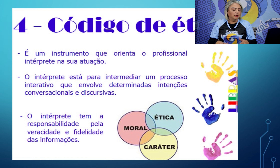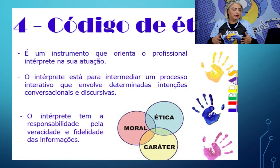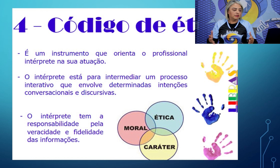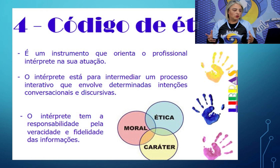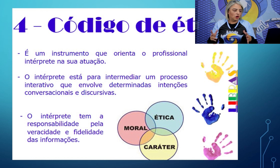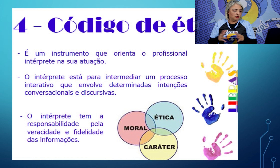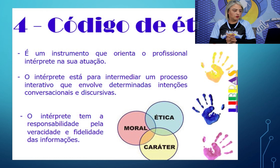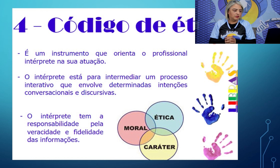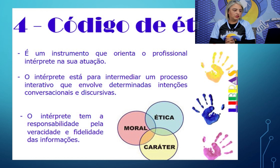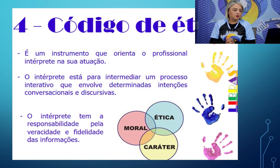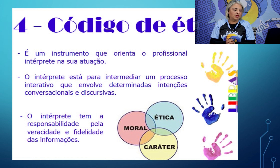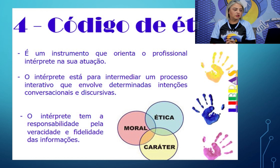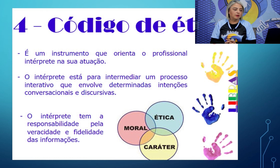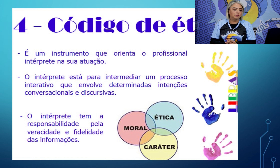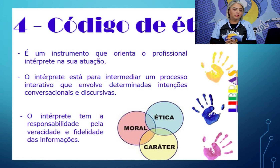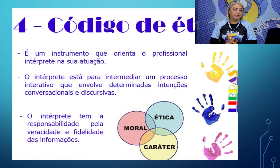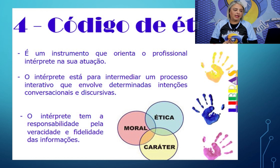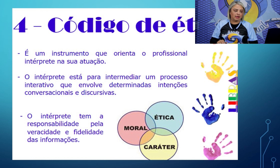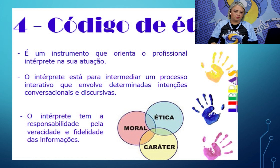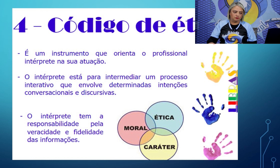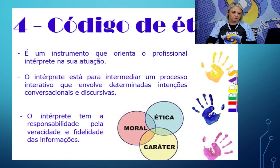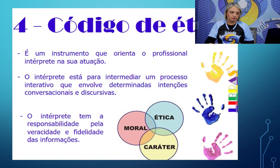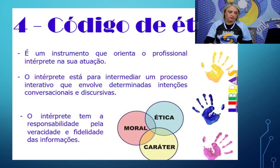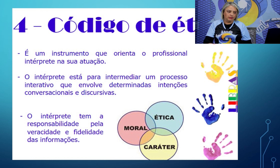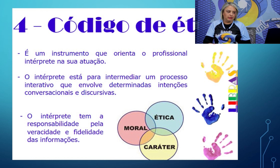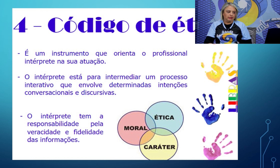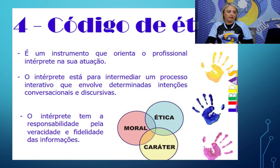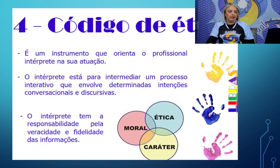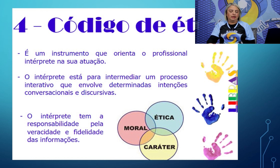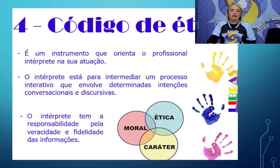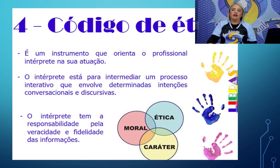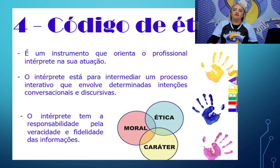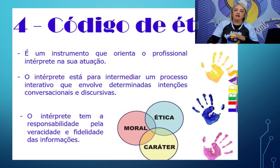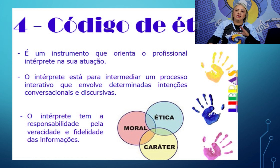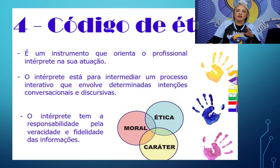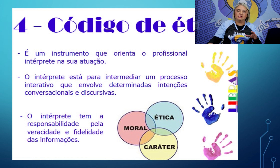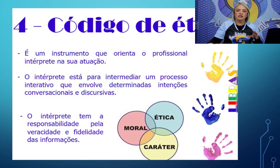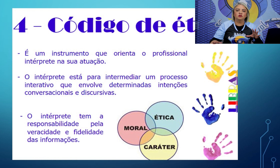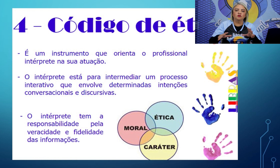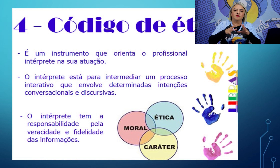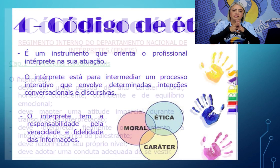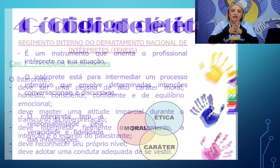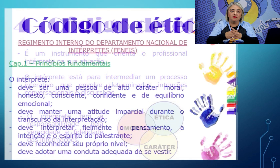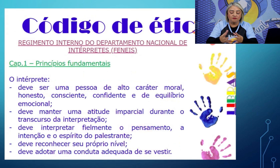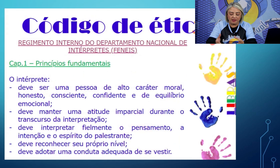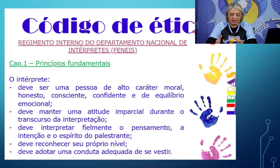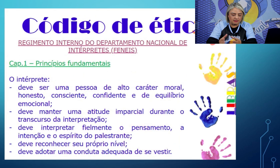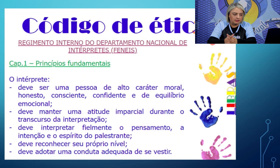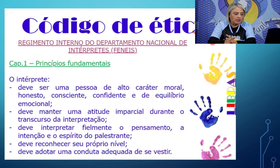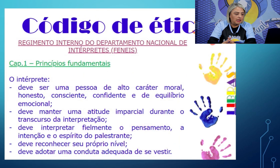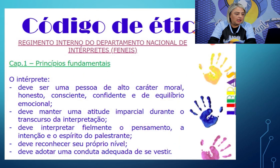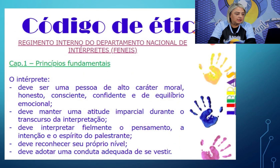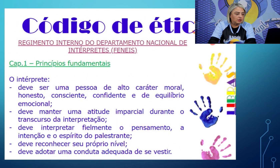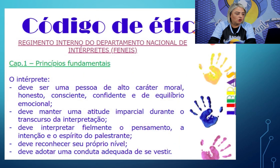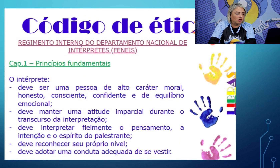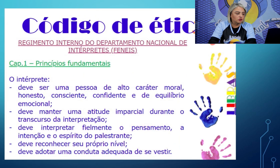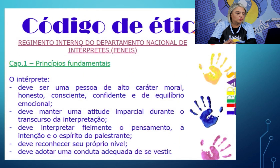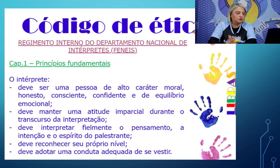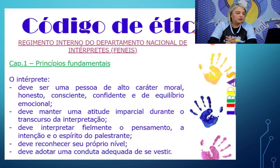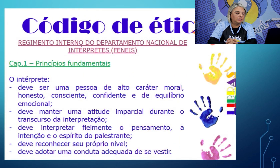Nesse código existe um regimento interno, né, que a FENES tentou fazer e fez esse código